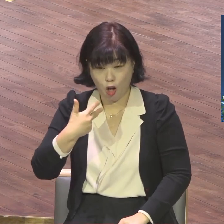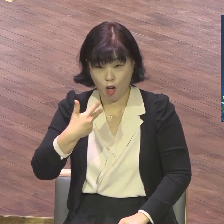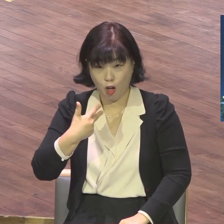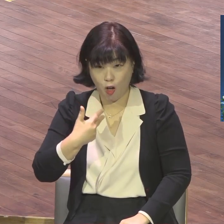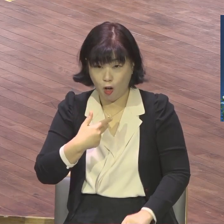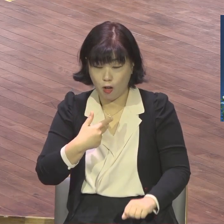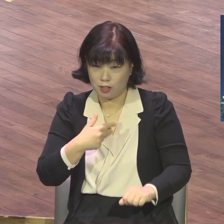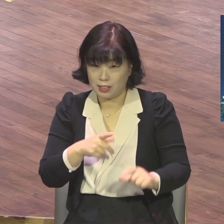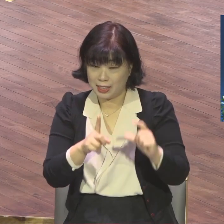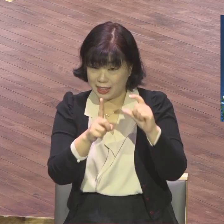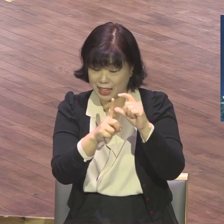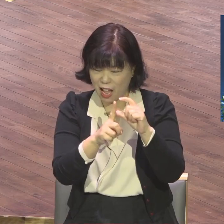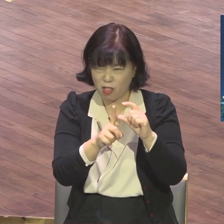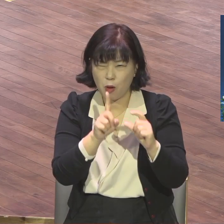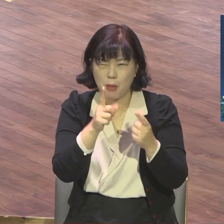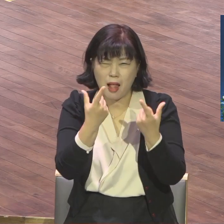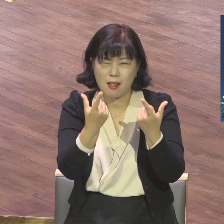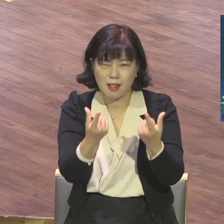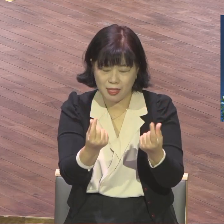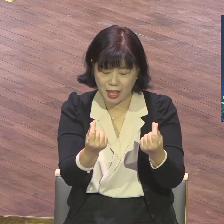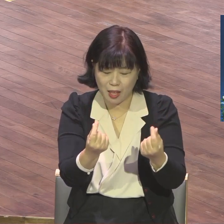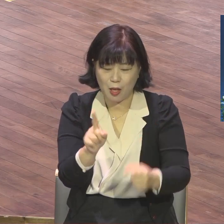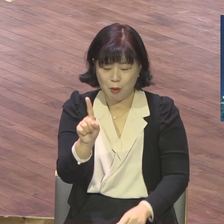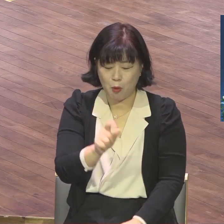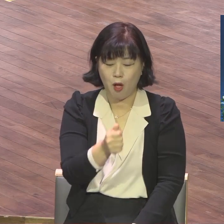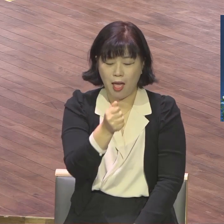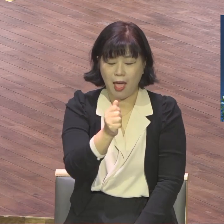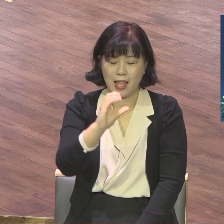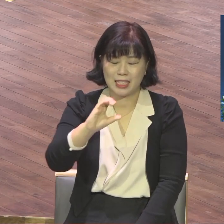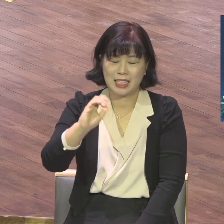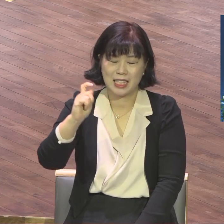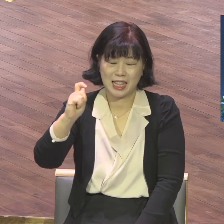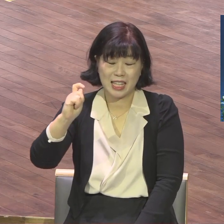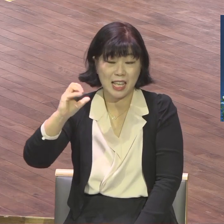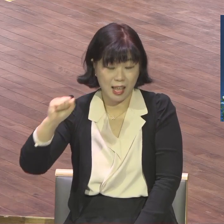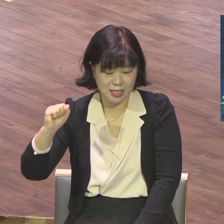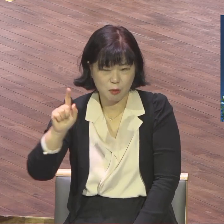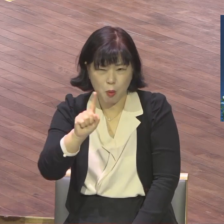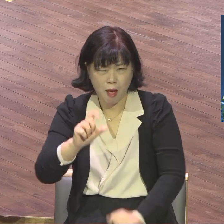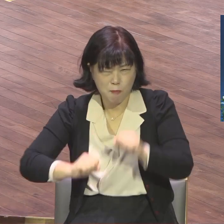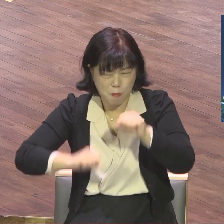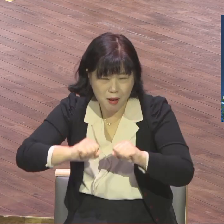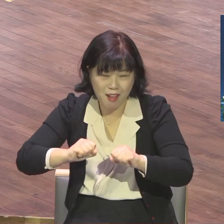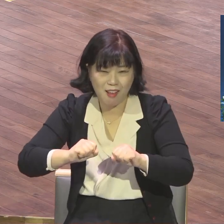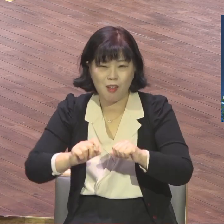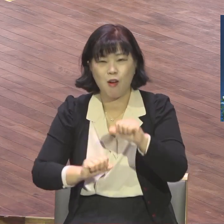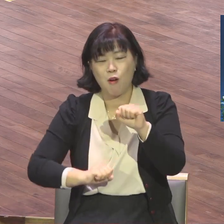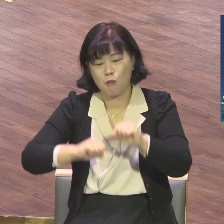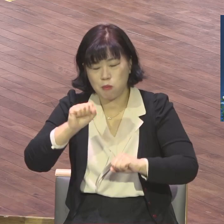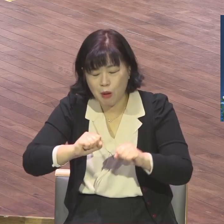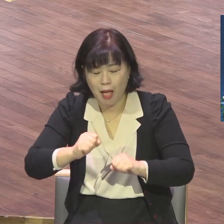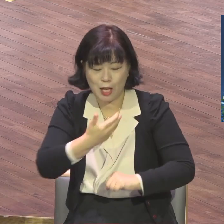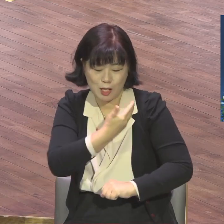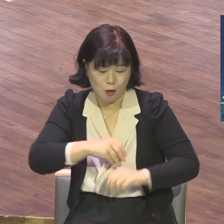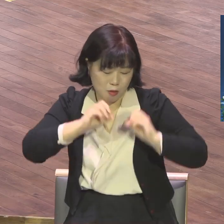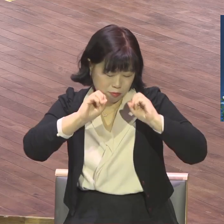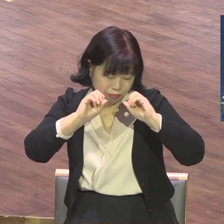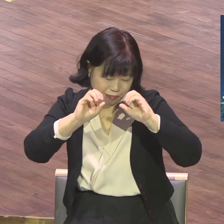이 제자들의 이 액티브한 전도와 선교의 여정이